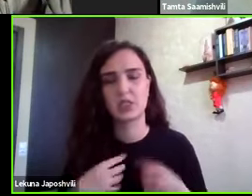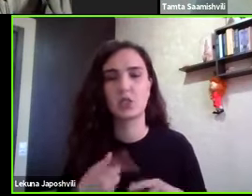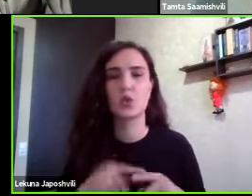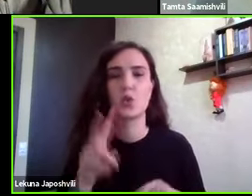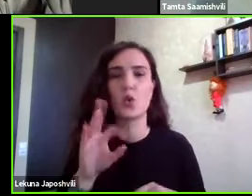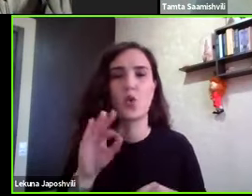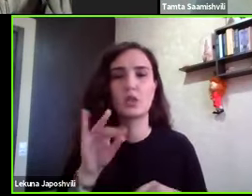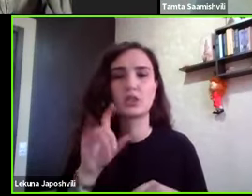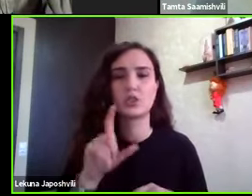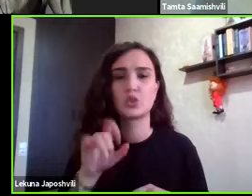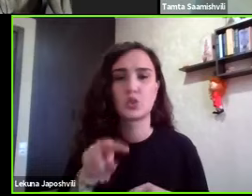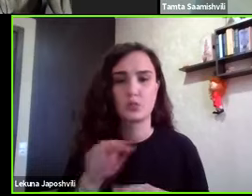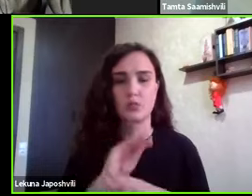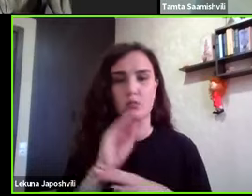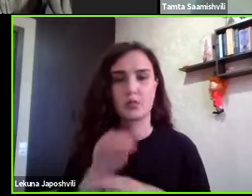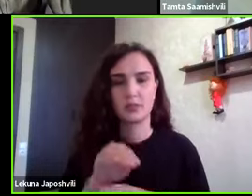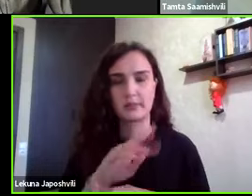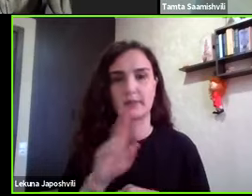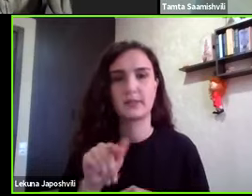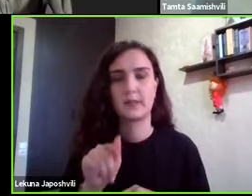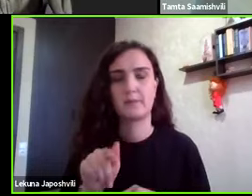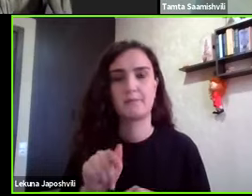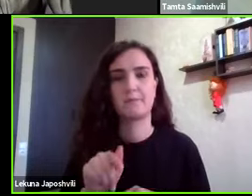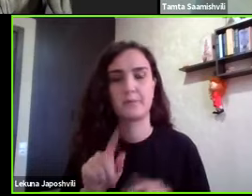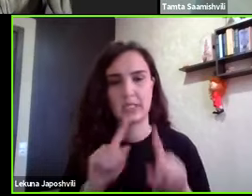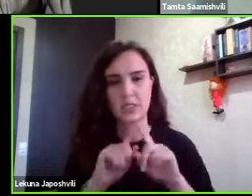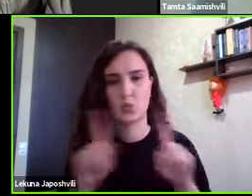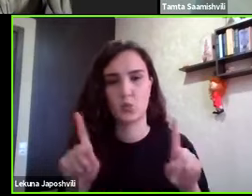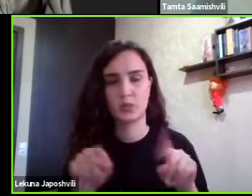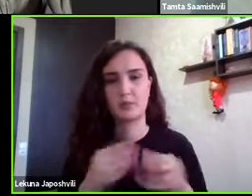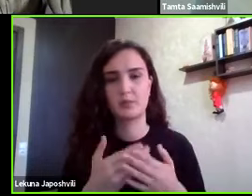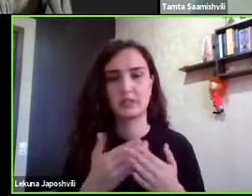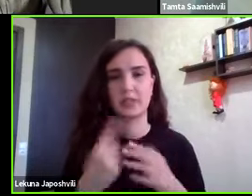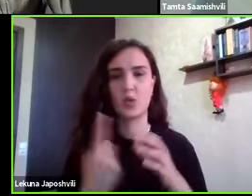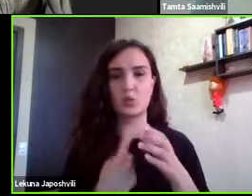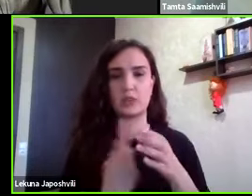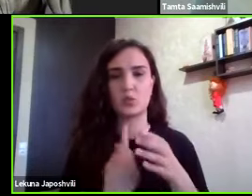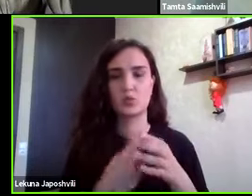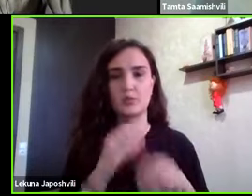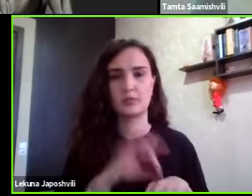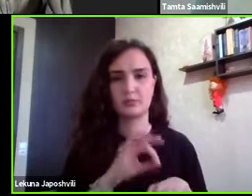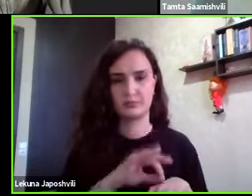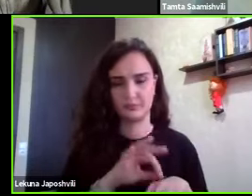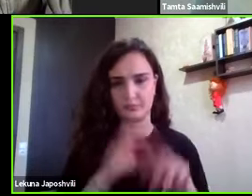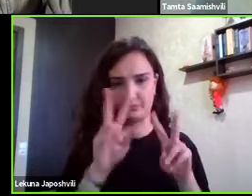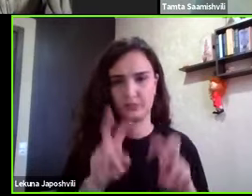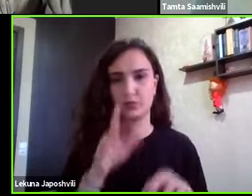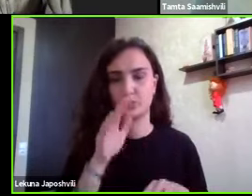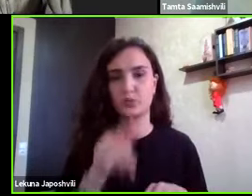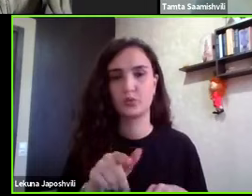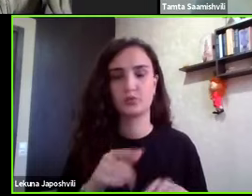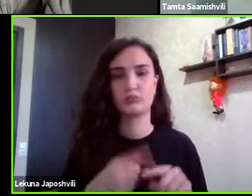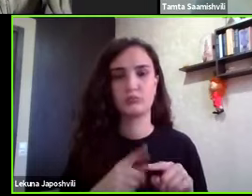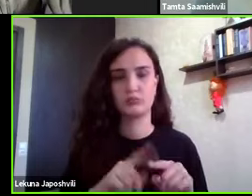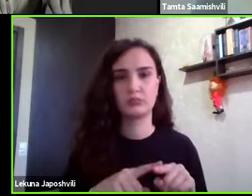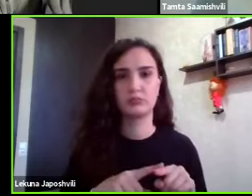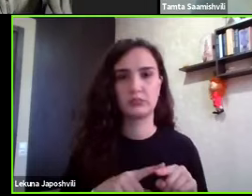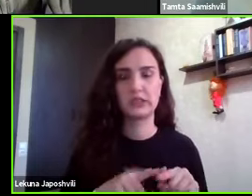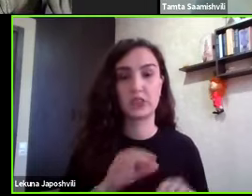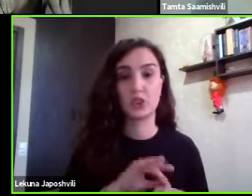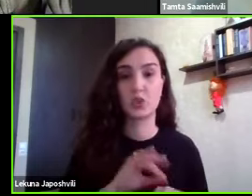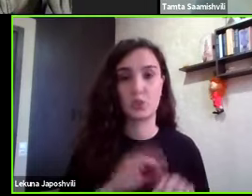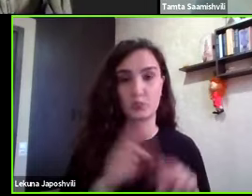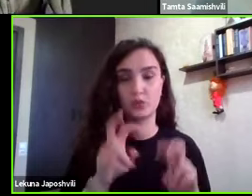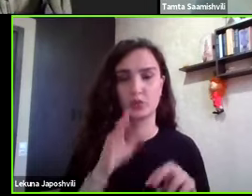კორტიზოლის მომატება და განსაკუთრებით აი თქვა აუტისტური სპექტრის დიაგნოზის დროს, ჰიპერაქტიულის სინდრომის